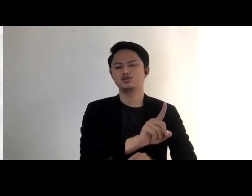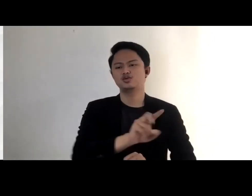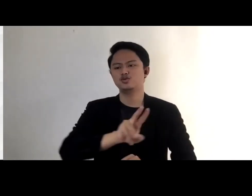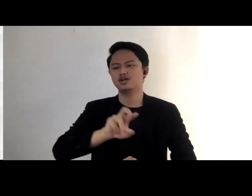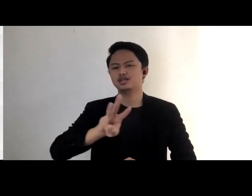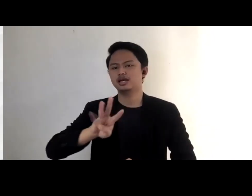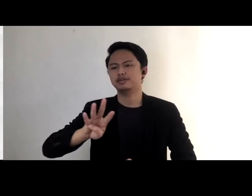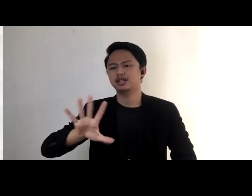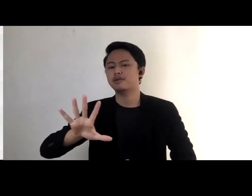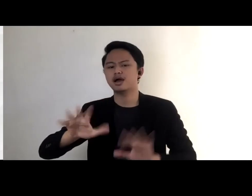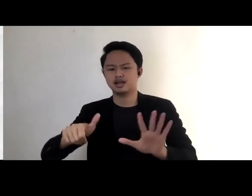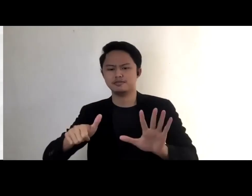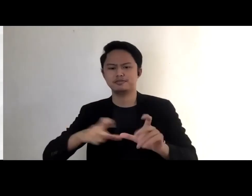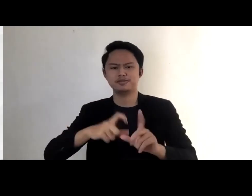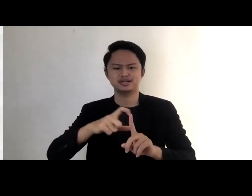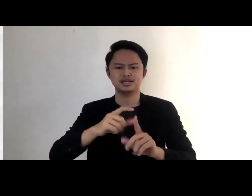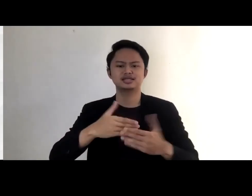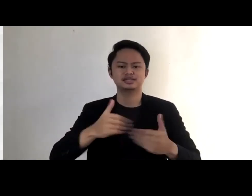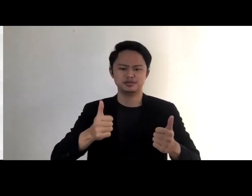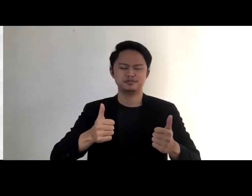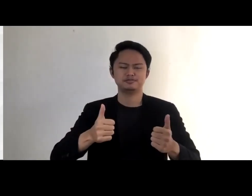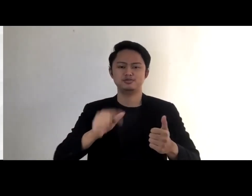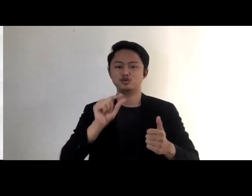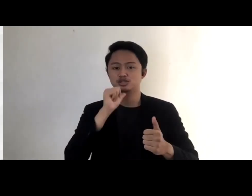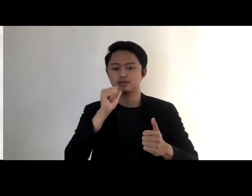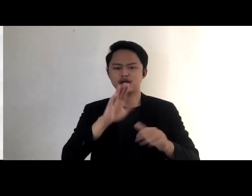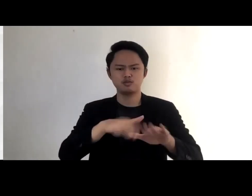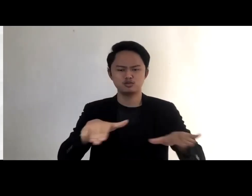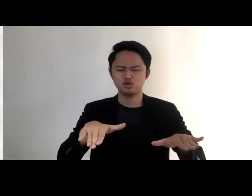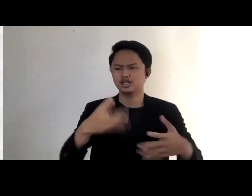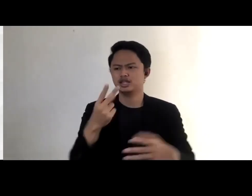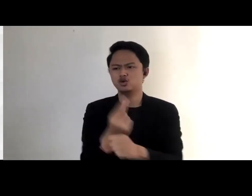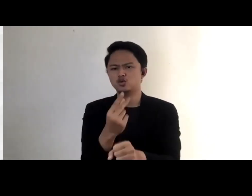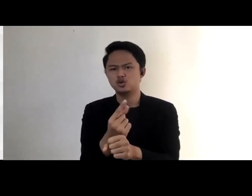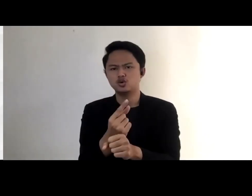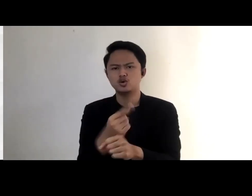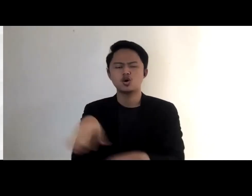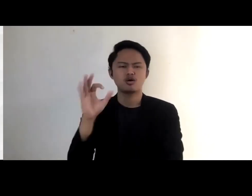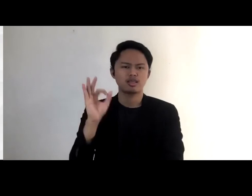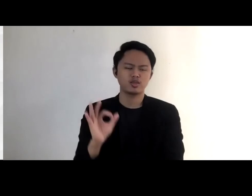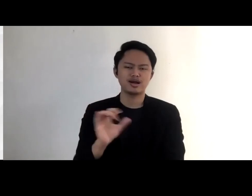disiapkan, bahkan diperuntukkan untuk siswa, guru, dan orang tua.